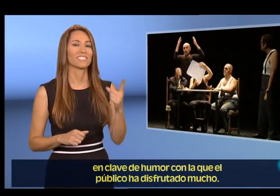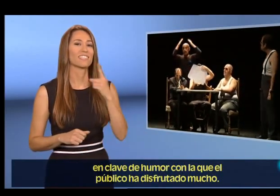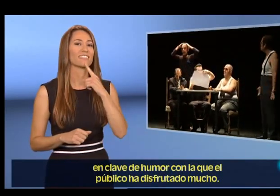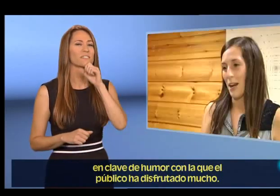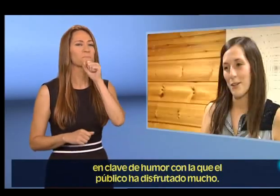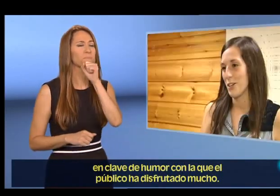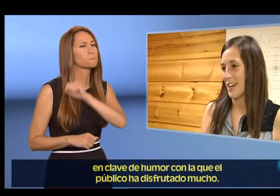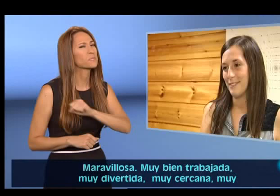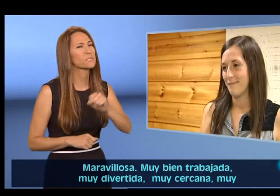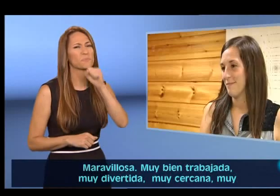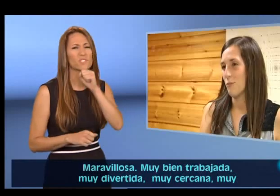Maravillosa,